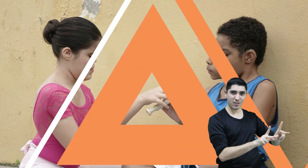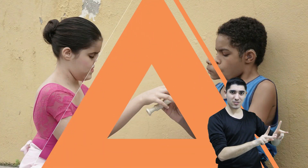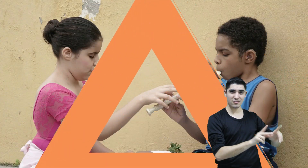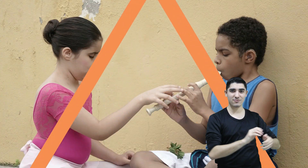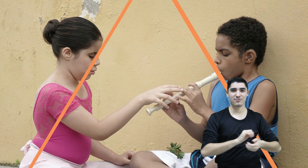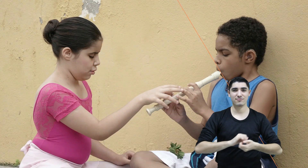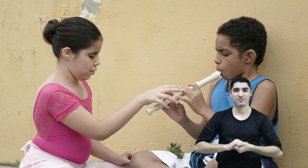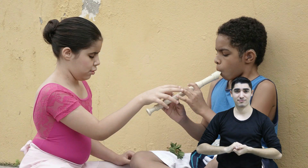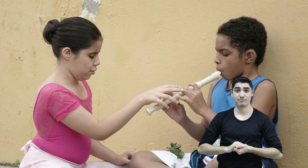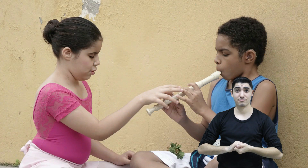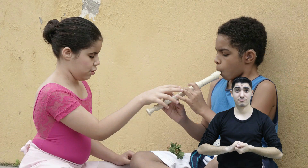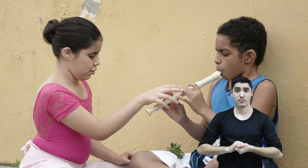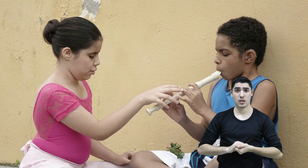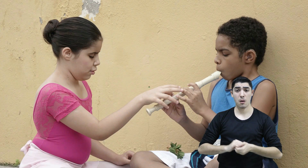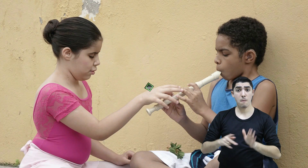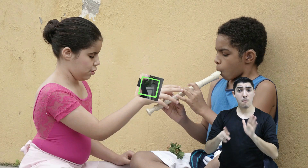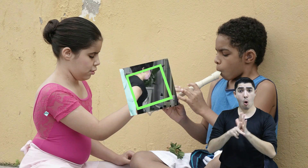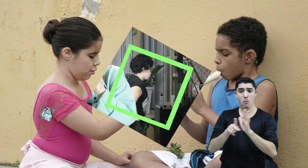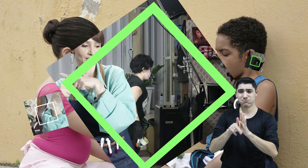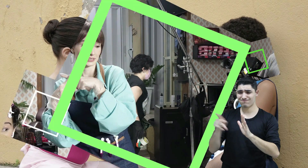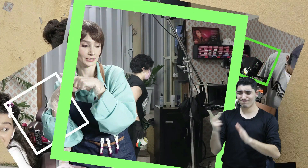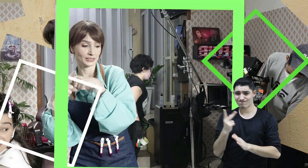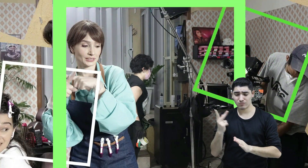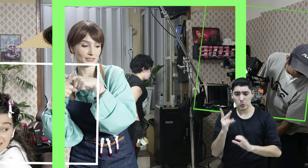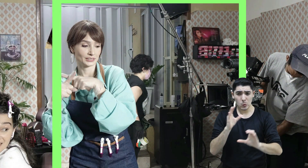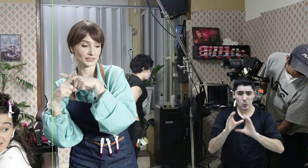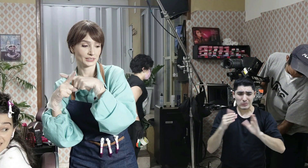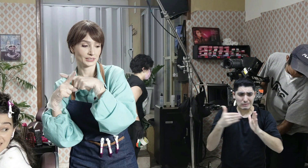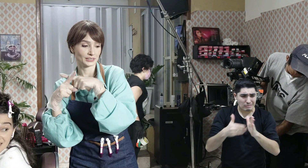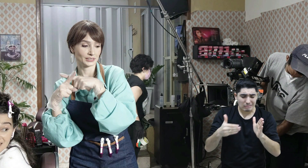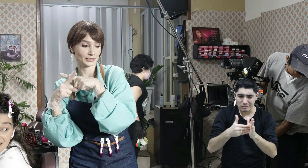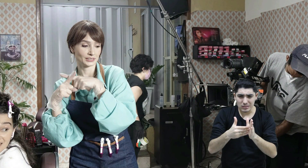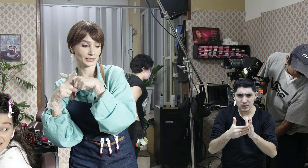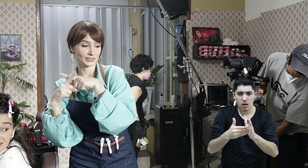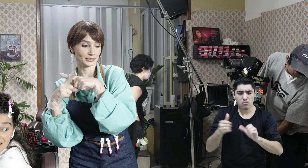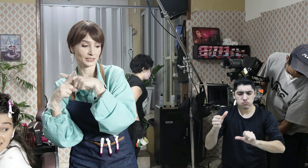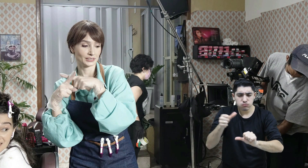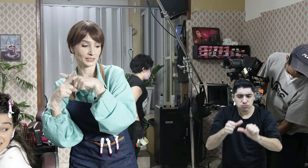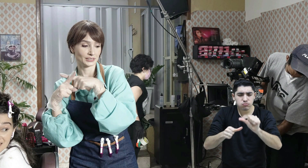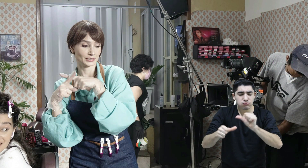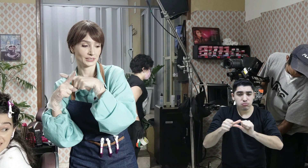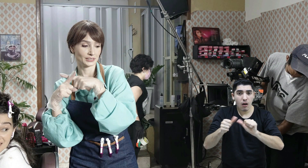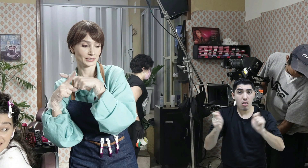Até que não haja mais barreiras na comunicação entre esses dois e eles possam se unir.